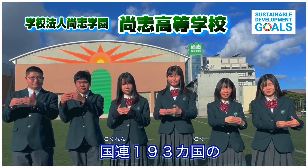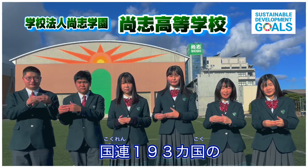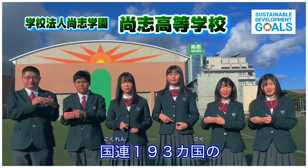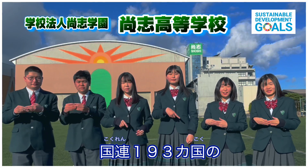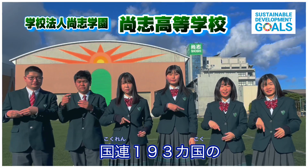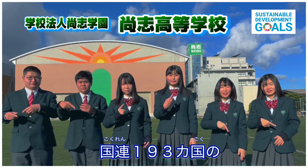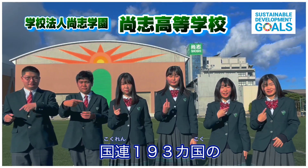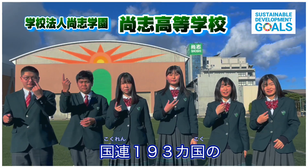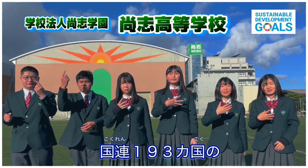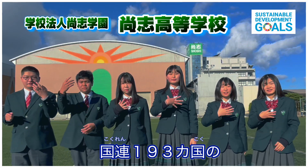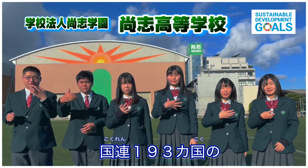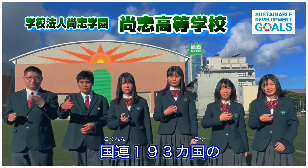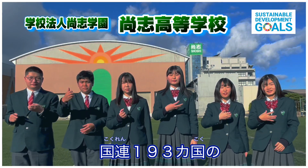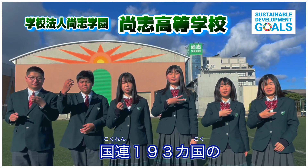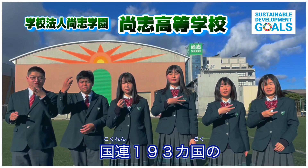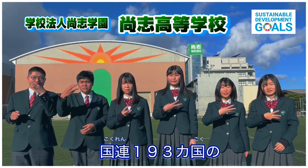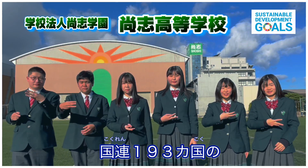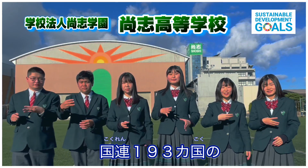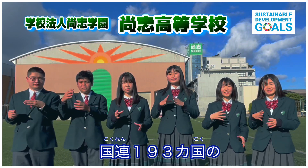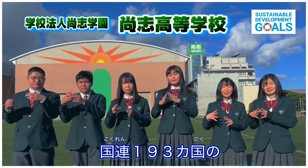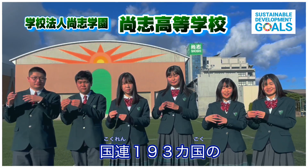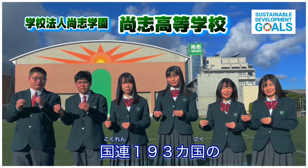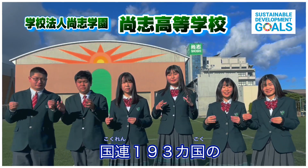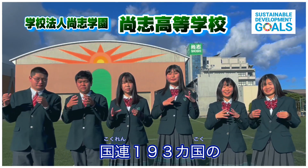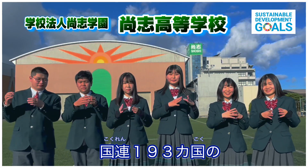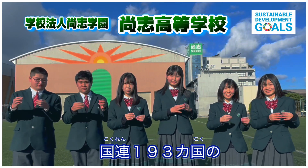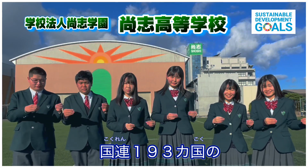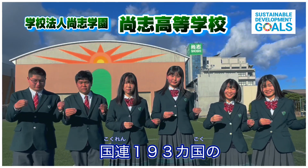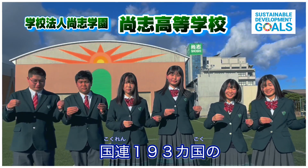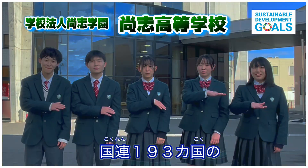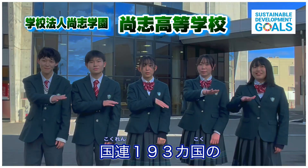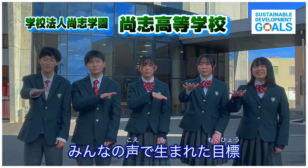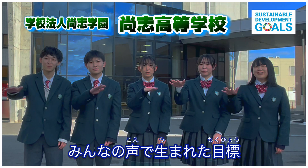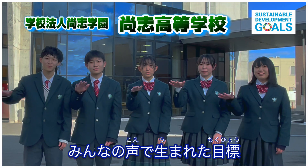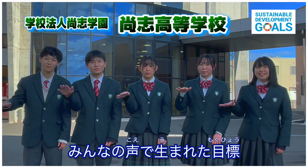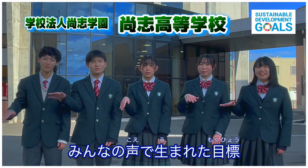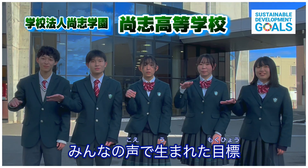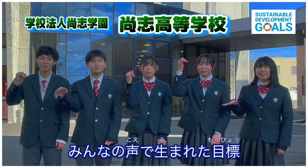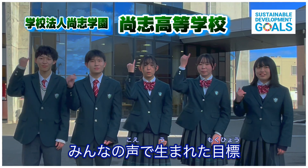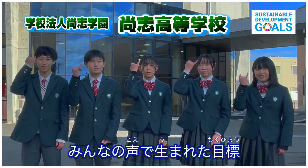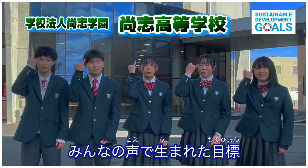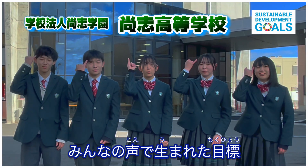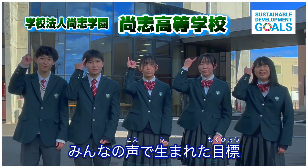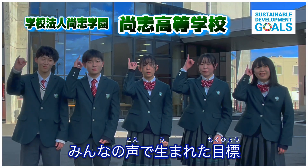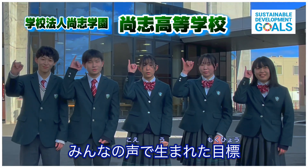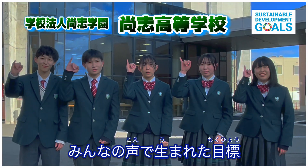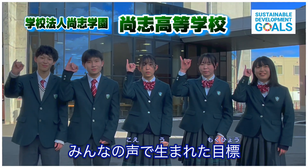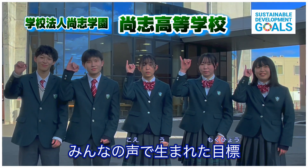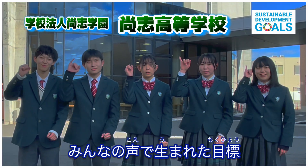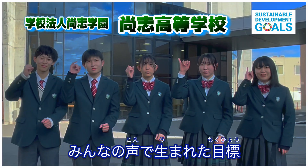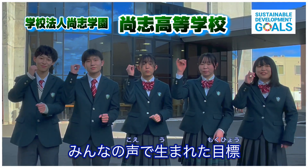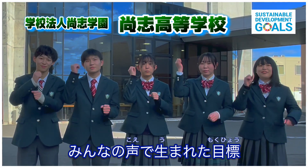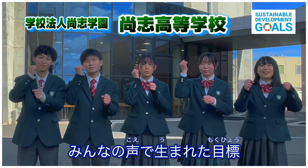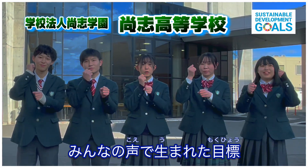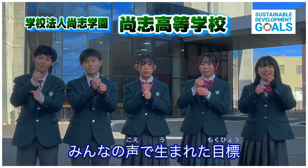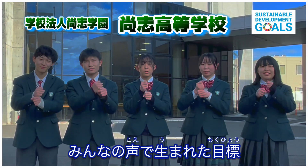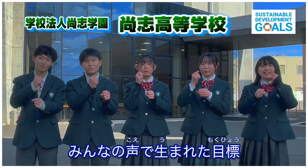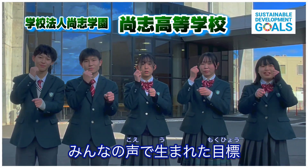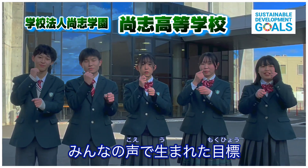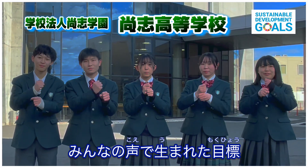連193カ国の みんなの声で生まれた